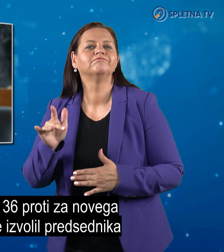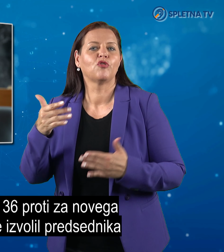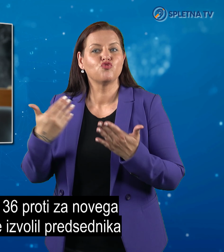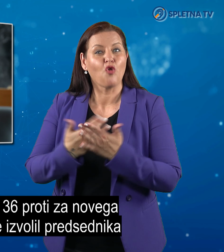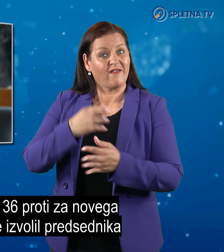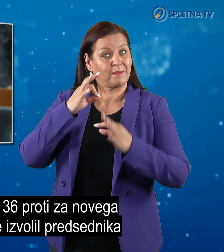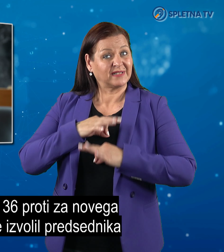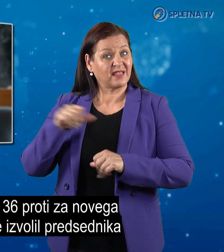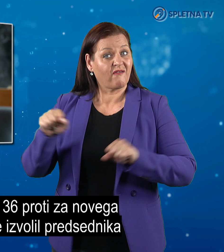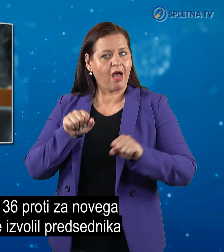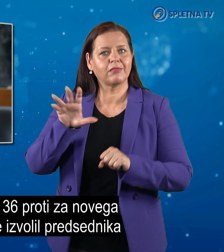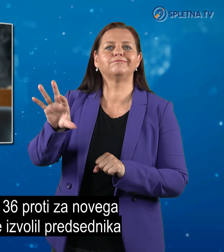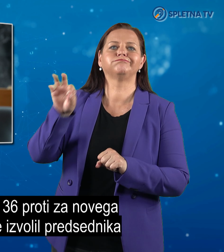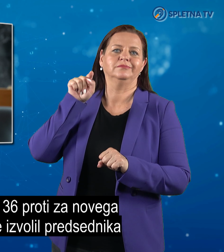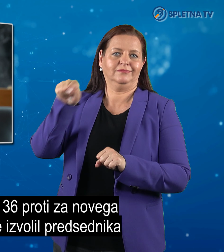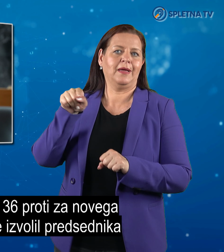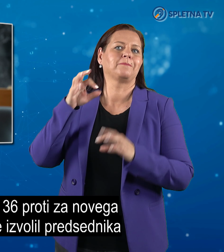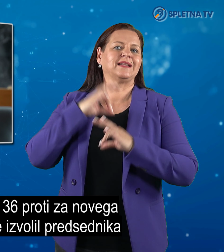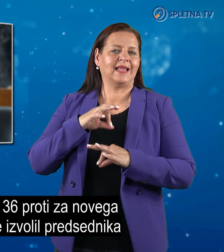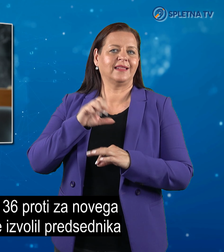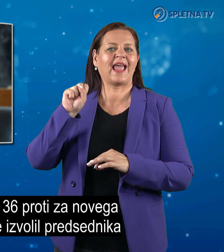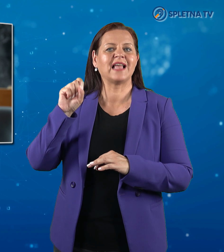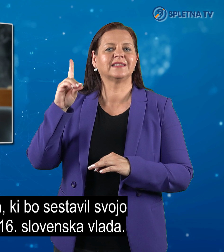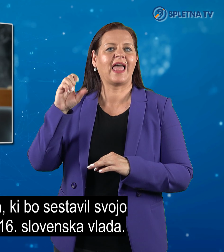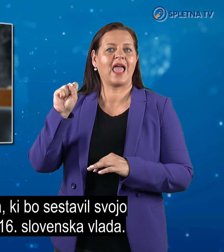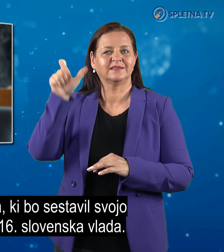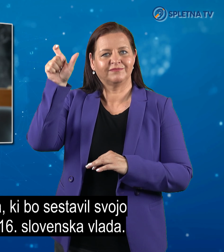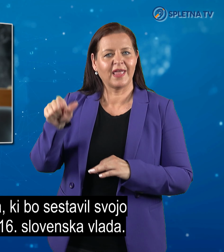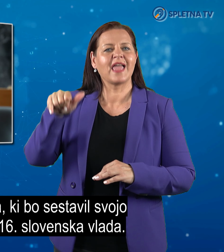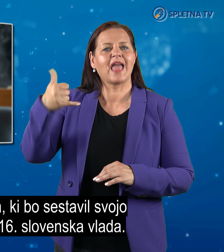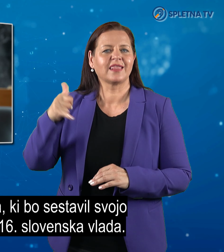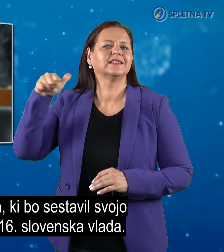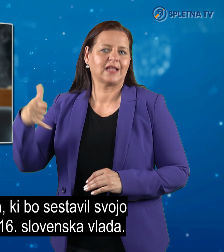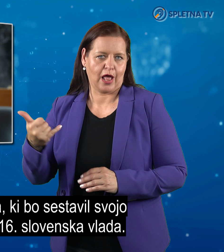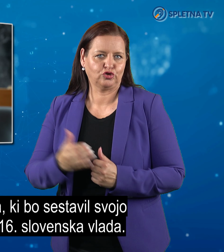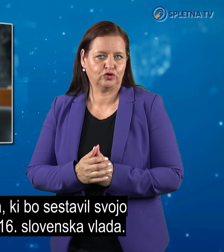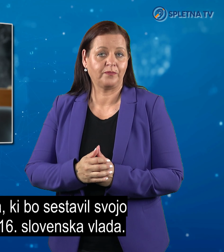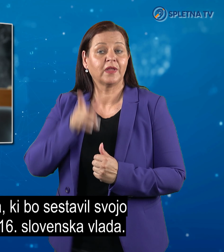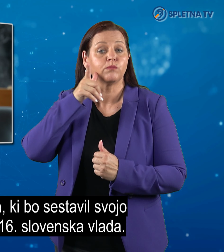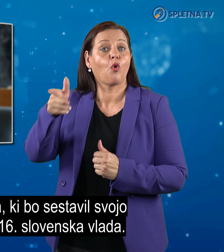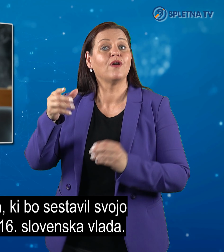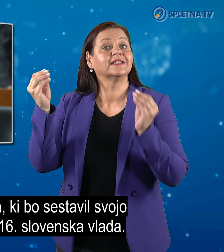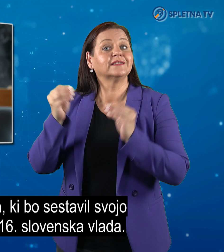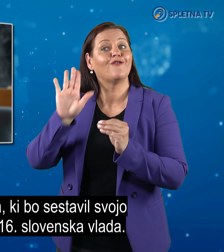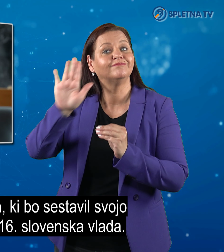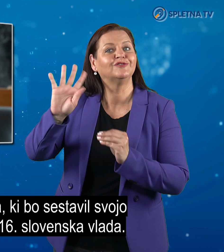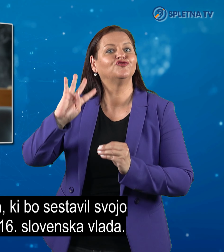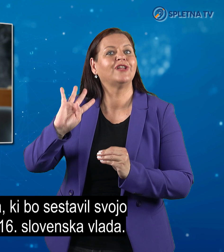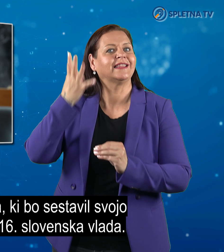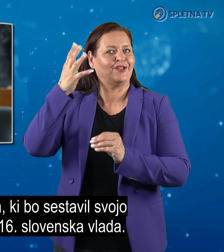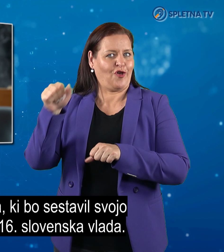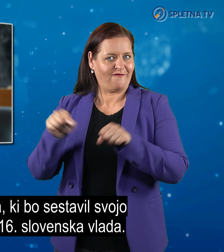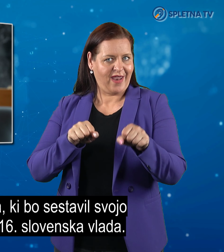novega predsednika vlade izvolil predsednika SDS Janeza Janšo, ki bo sestavil svojo četrto vlado, ki bo